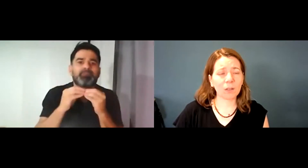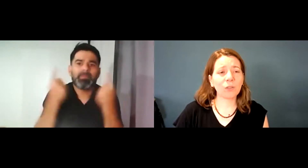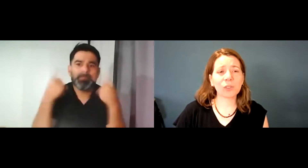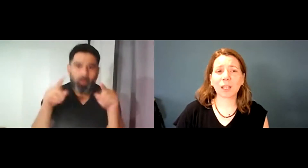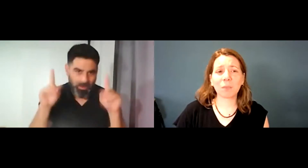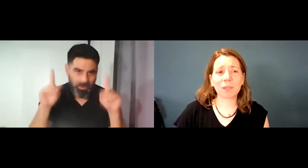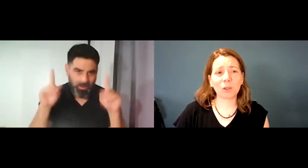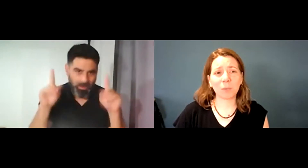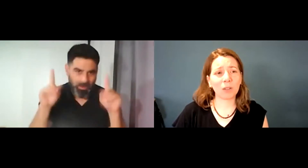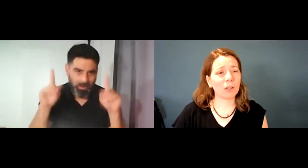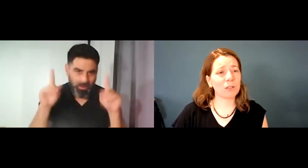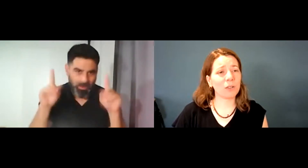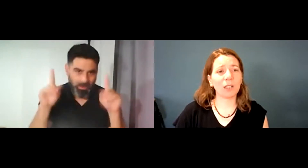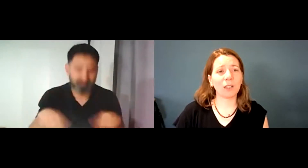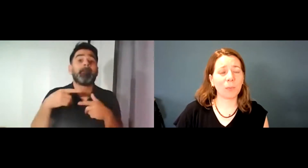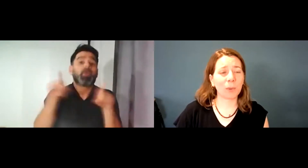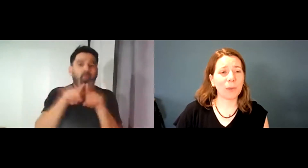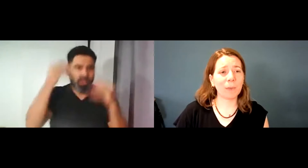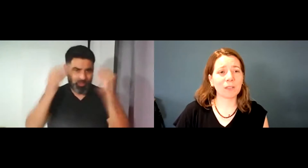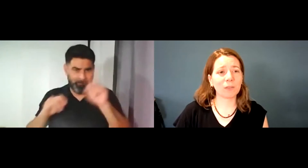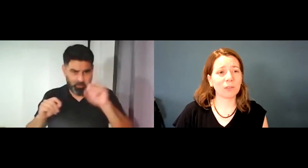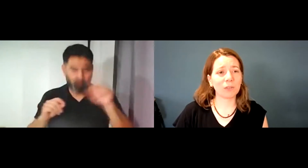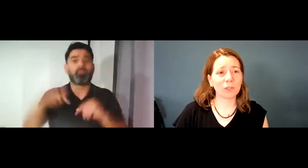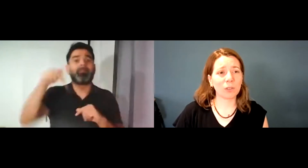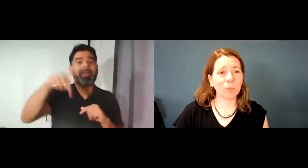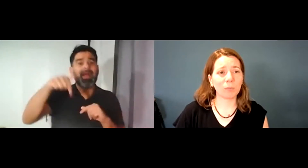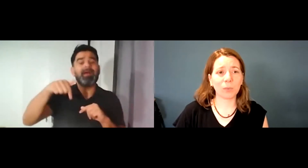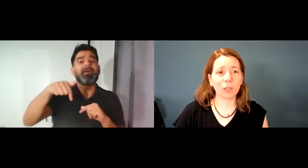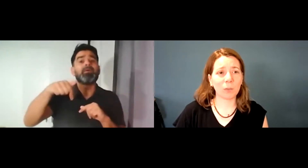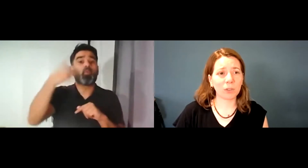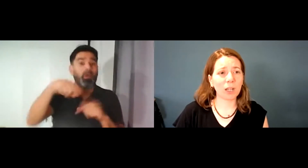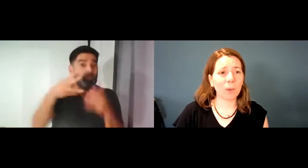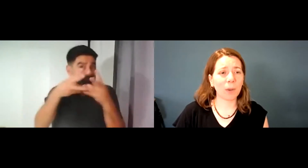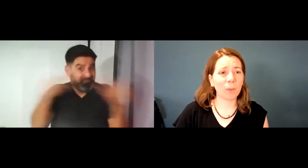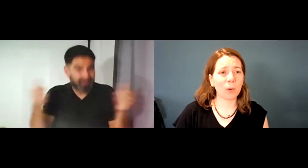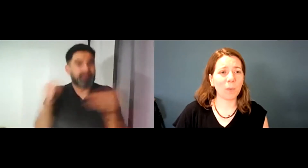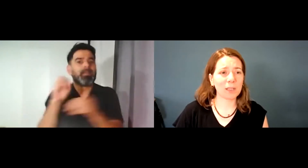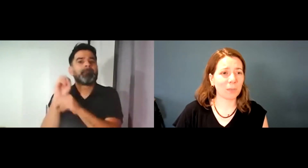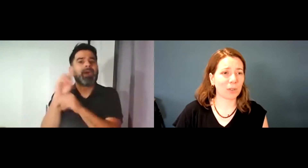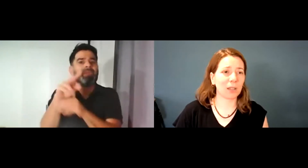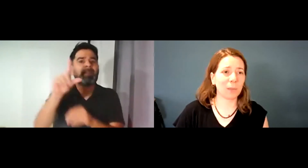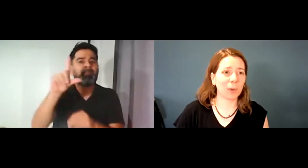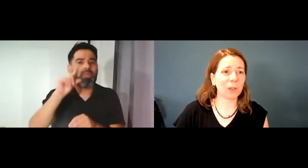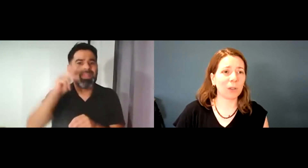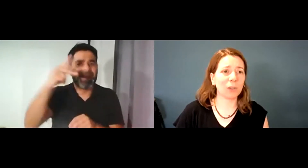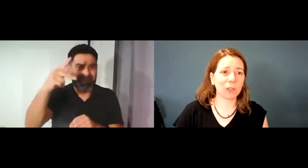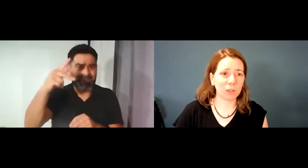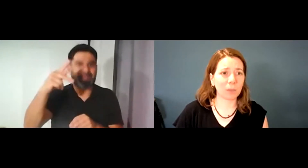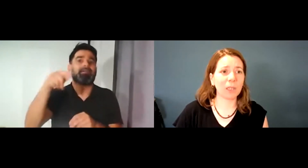No sé qué pasa con mi conexión, que tengo problemas, no los estoy pudiendo mostrar, no es para preocuparse, porque después cuando esto termine yo voy